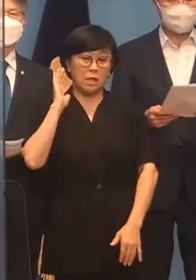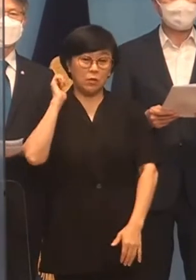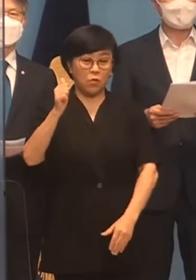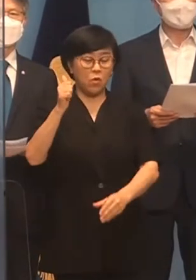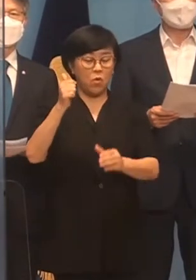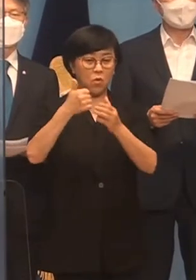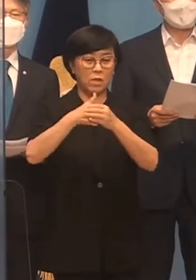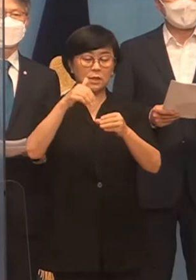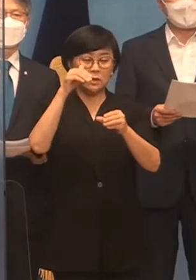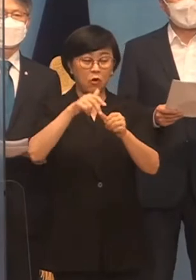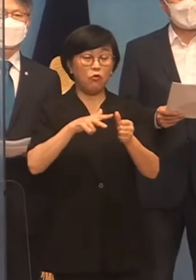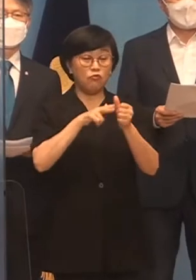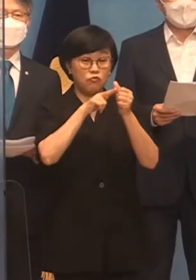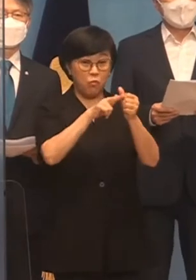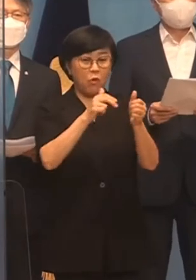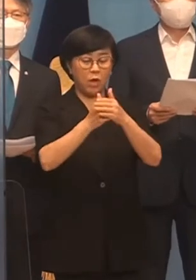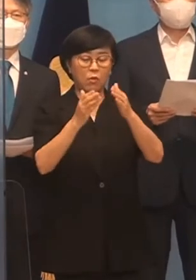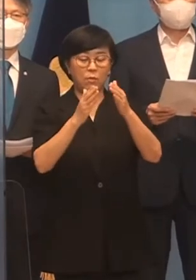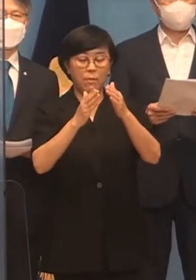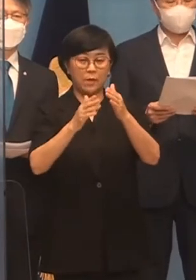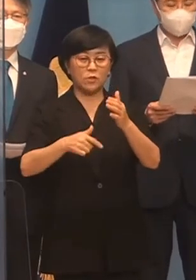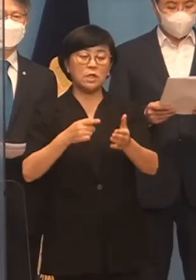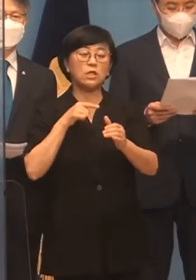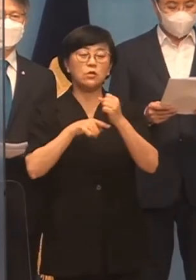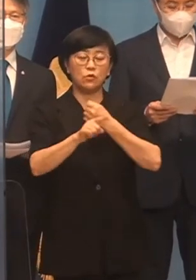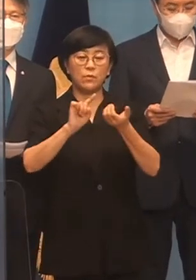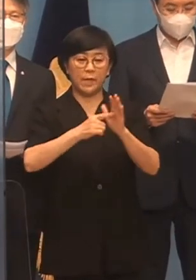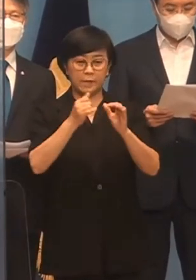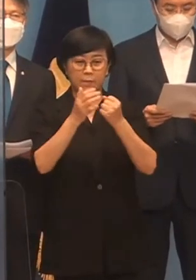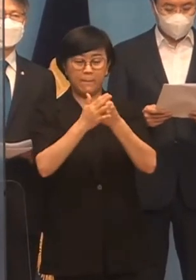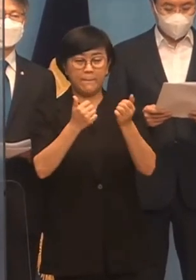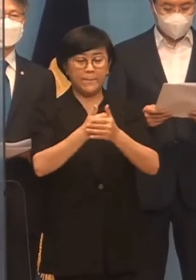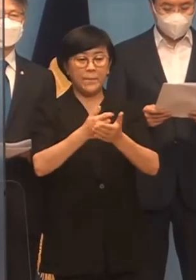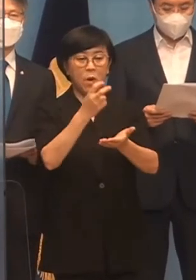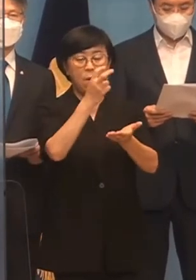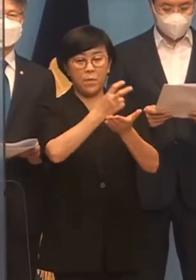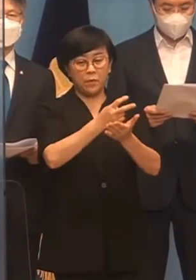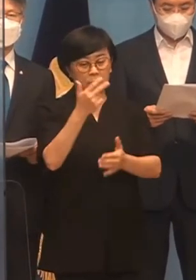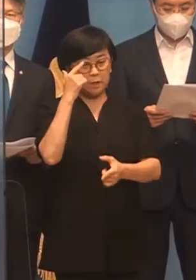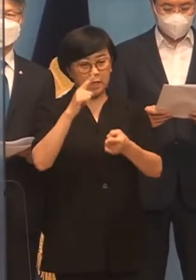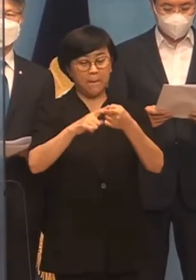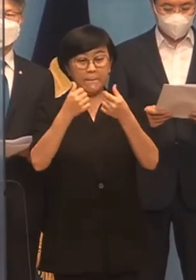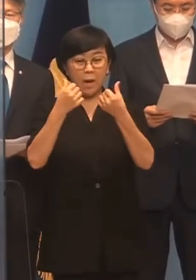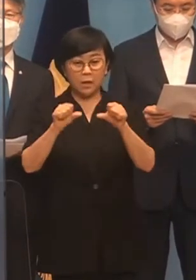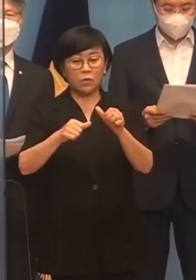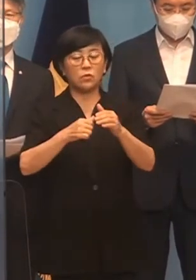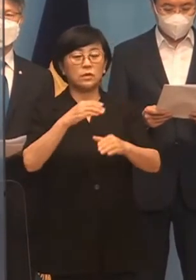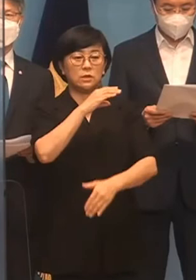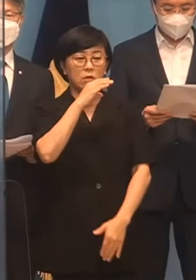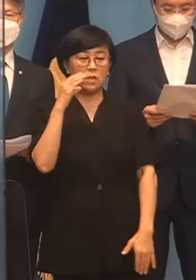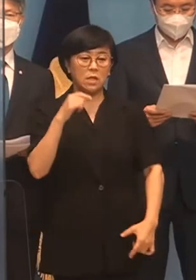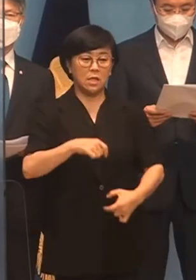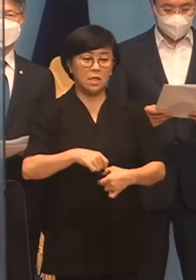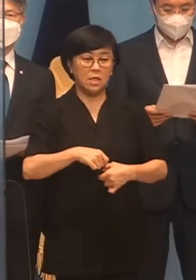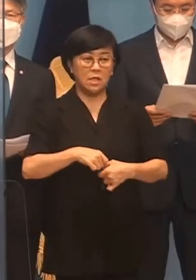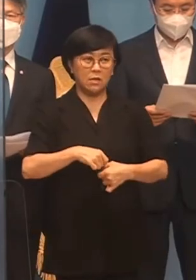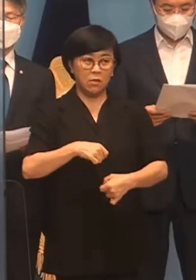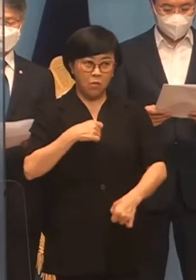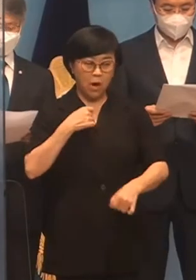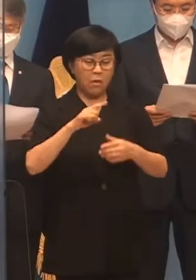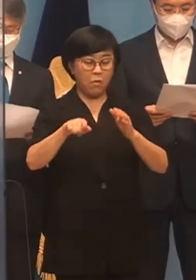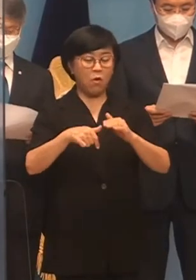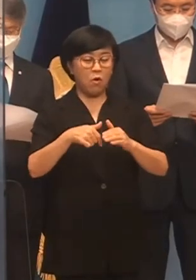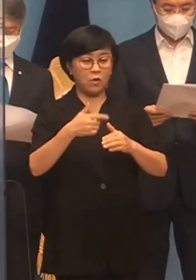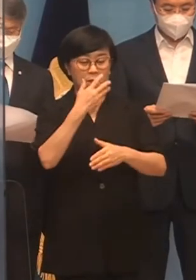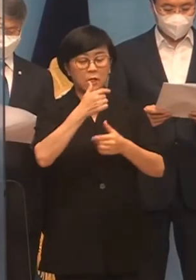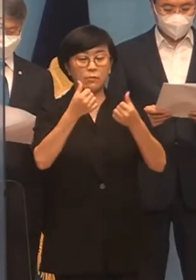야욕의 명분으로 삼았습니다. 헌법 정신과 법치 시스템을 파괴하고 정의와 상식을 무너뜨린 건 윤석열 본인과